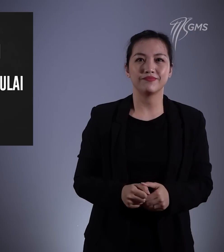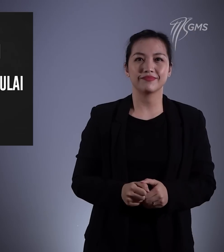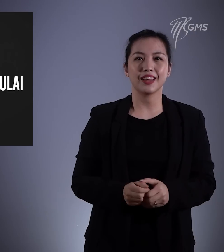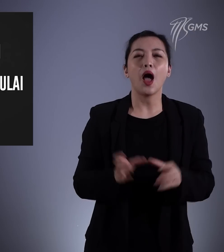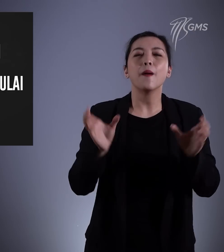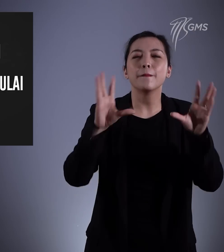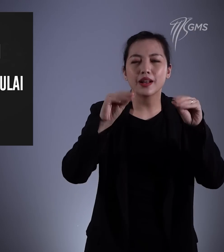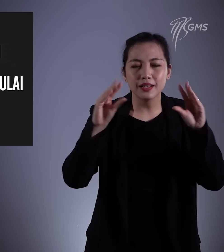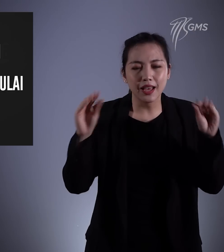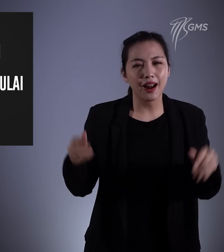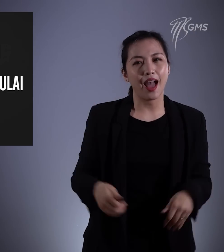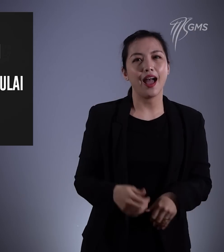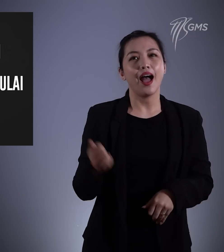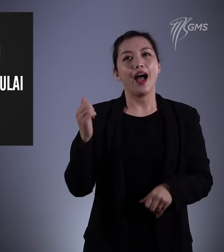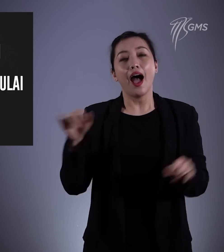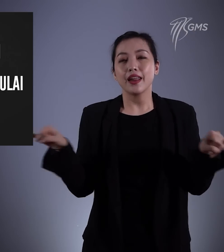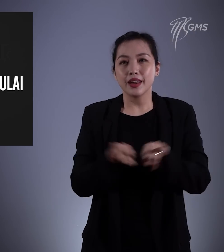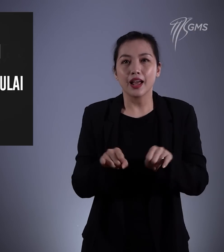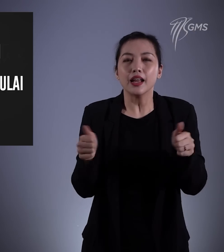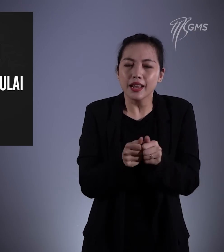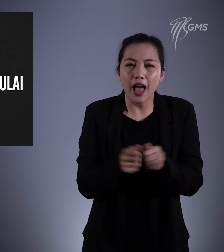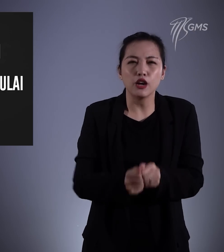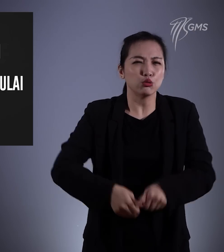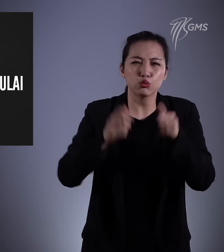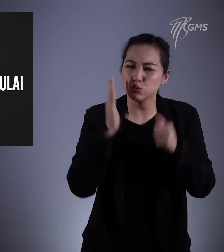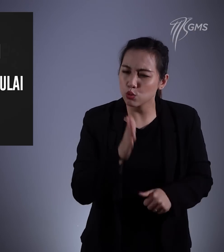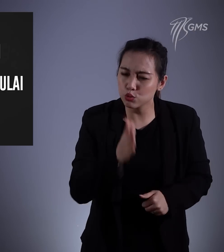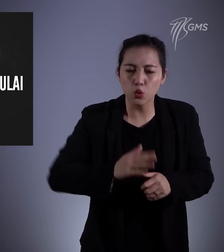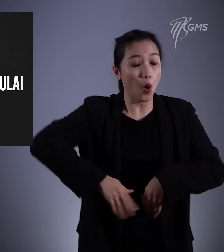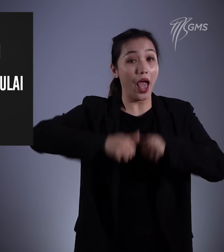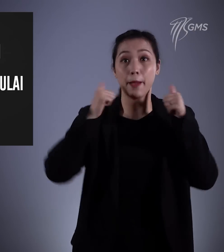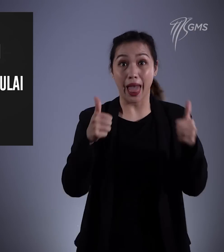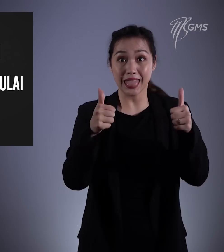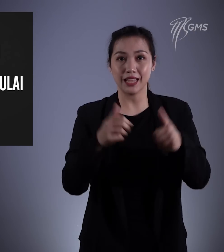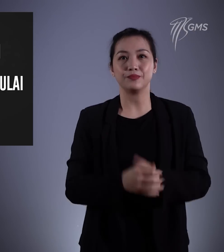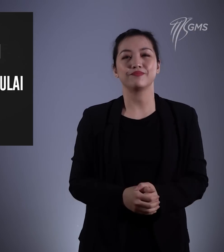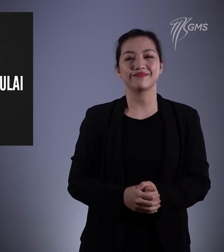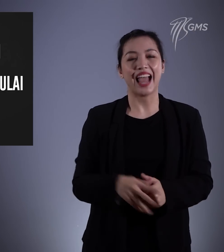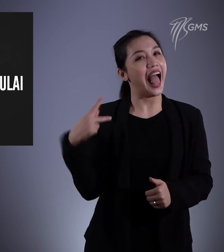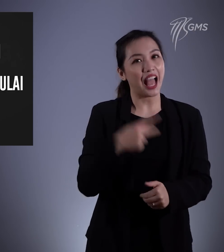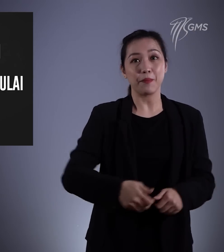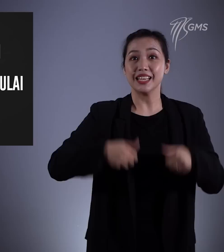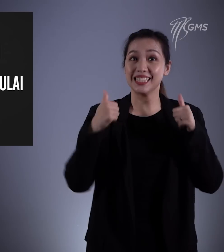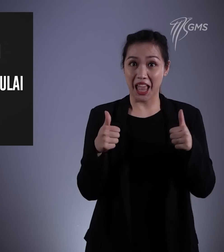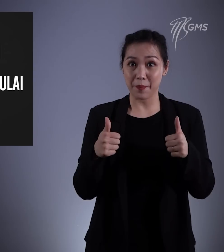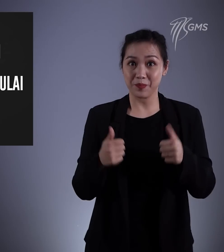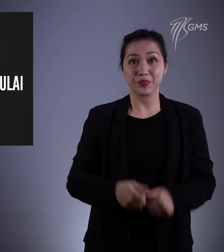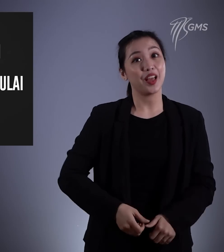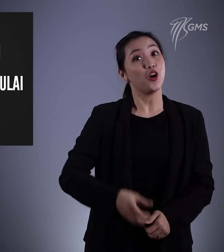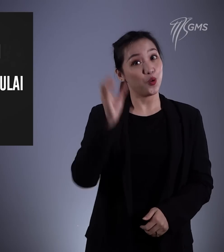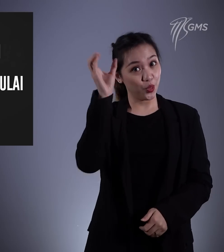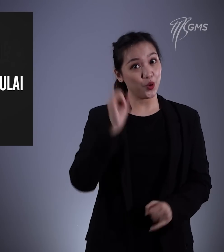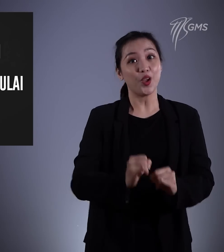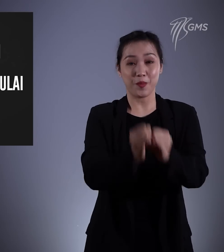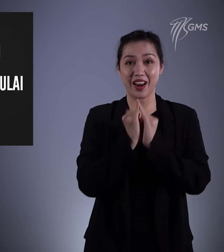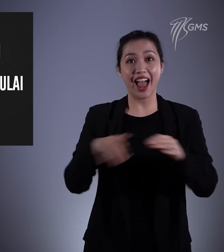Bekerjalah dengan luar biasa lewat ibadah hari ini. Terima kasih Tuhan Yesus, kami siap untuk beribadah. Di